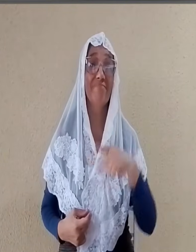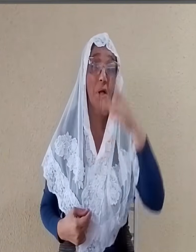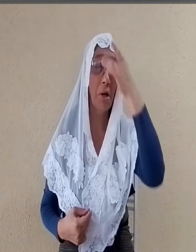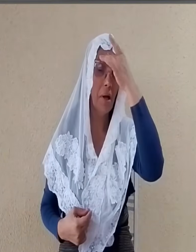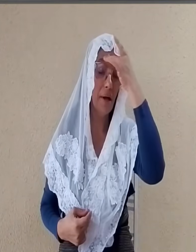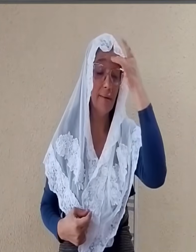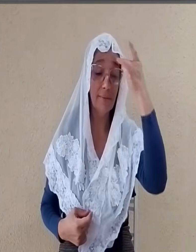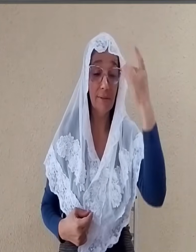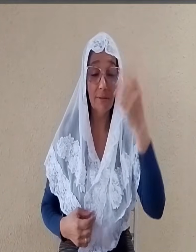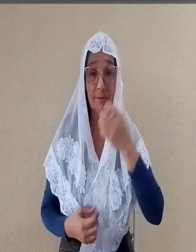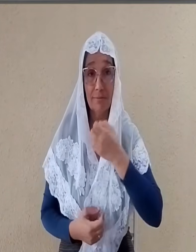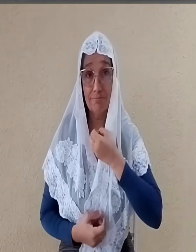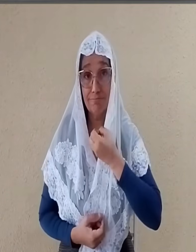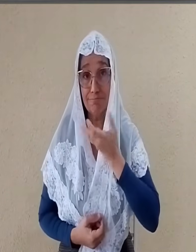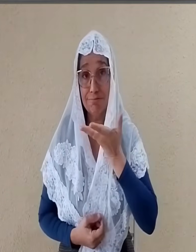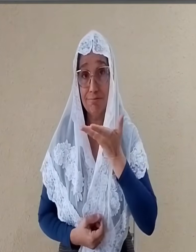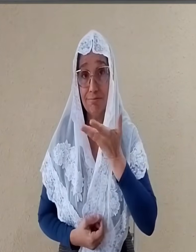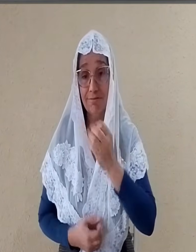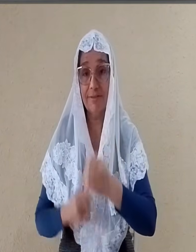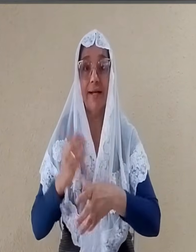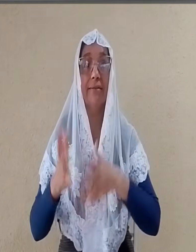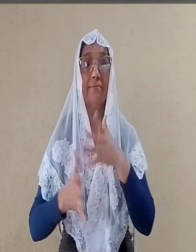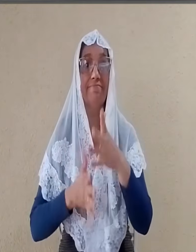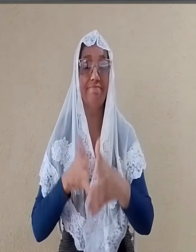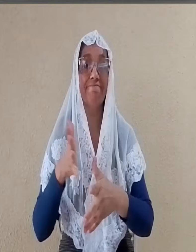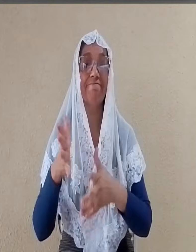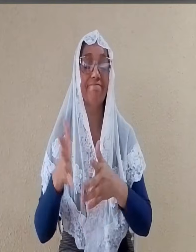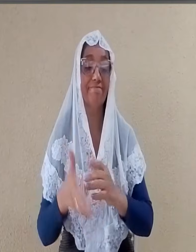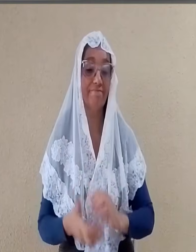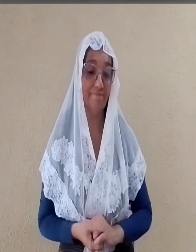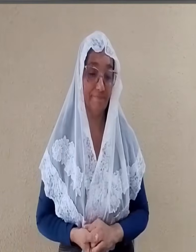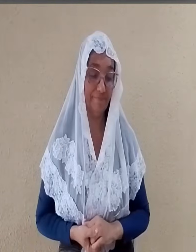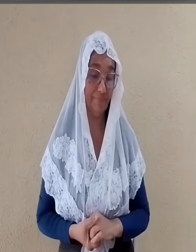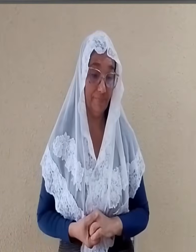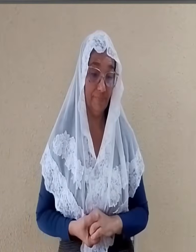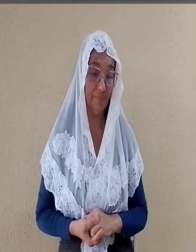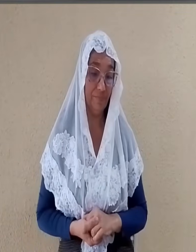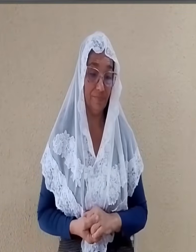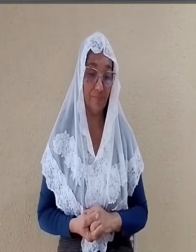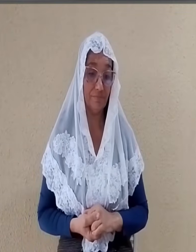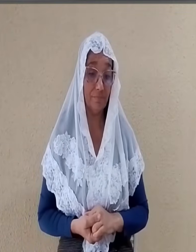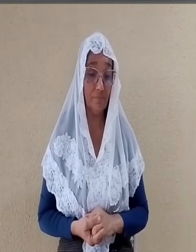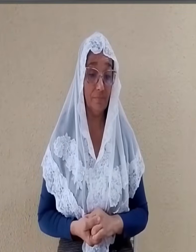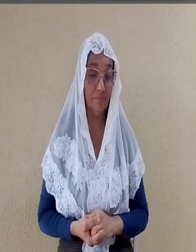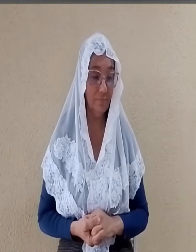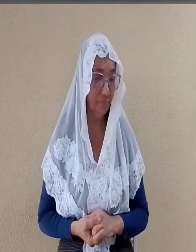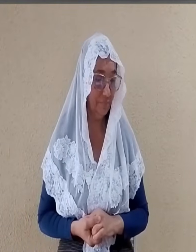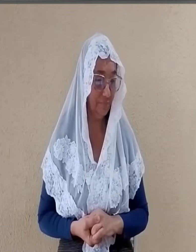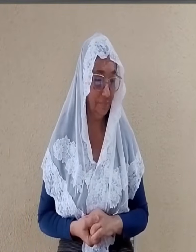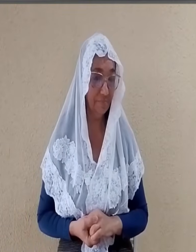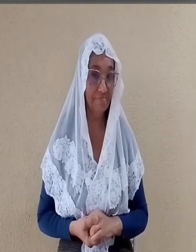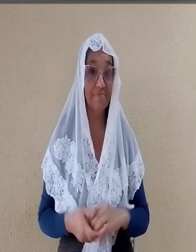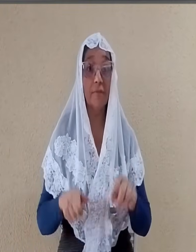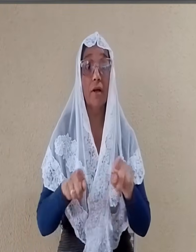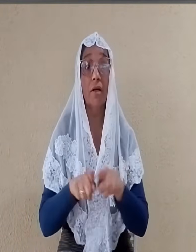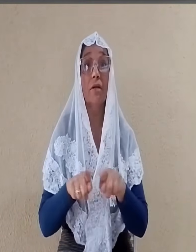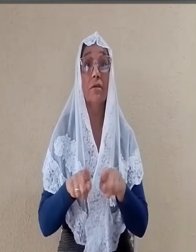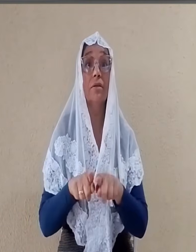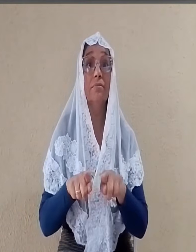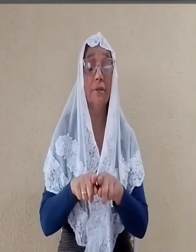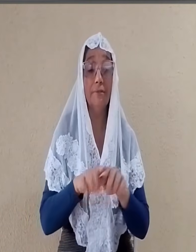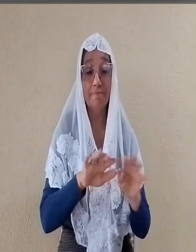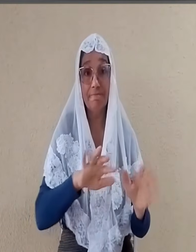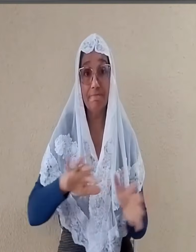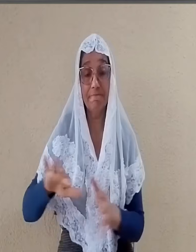irmãos, o que ele fez com Davi? Bendito é o nome de Davi, irmãos. Como nós leu a terceira, foi buscar a